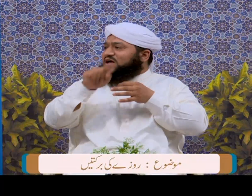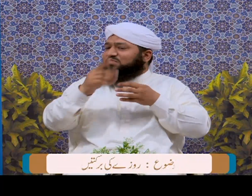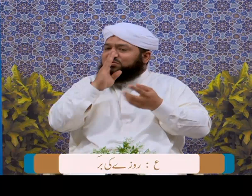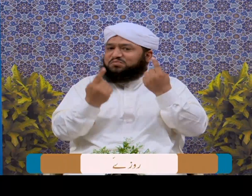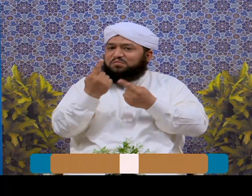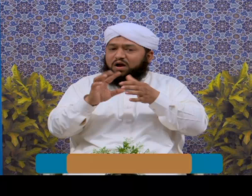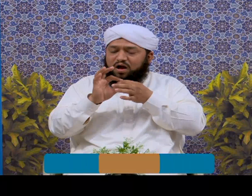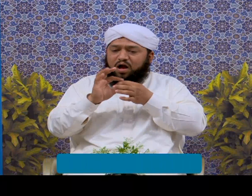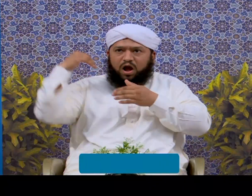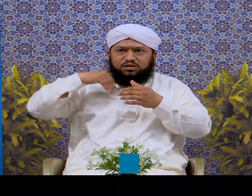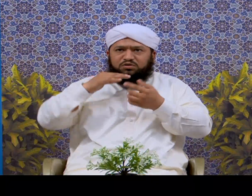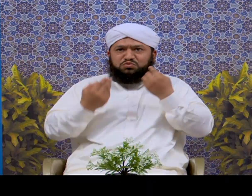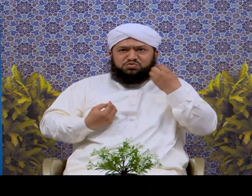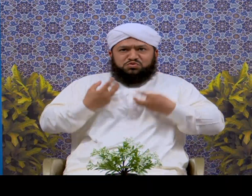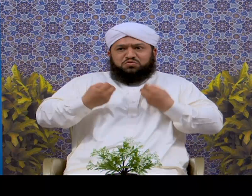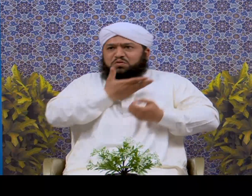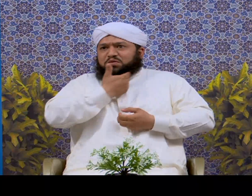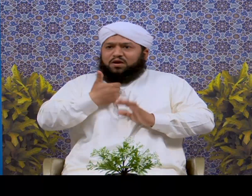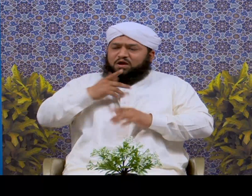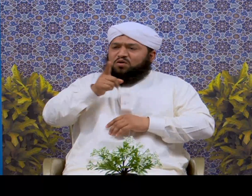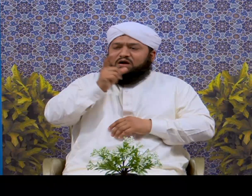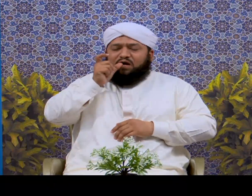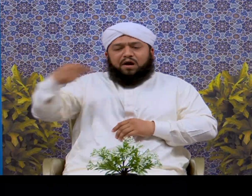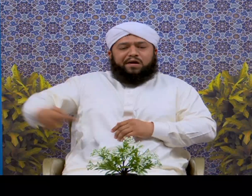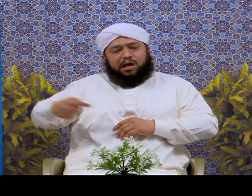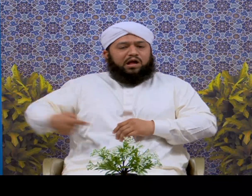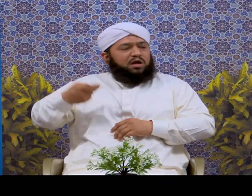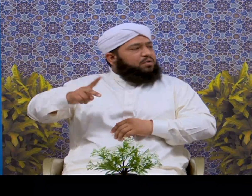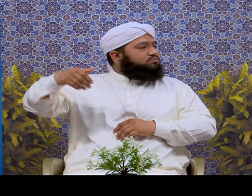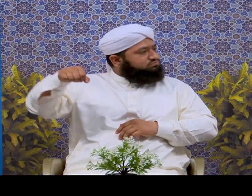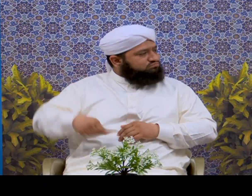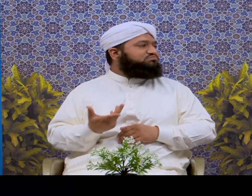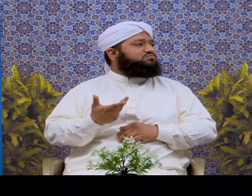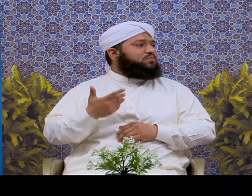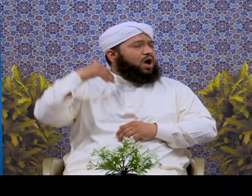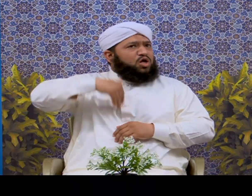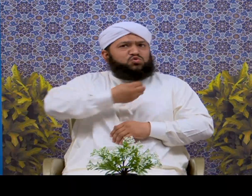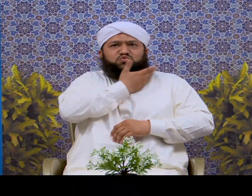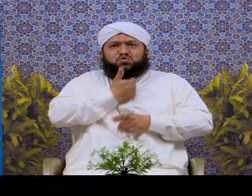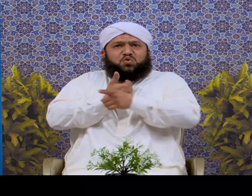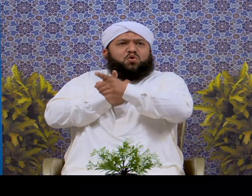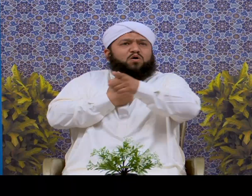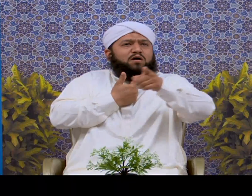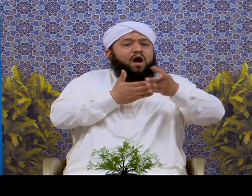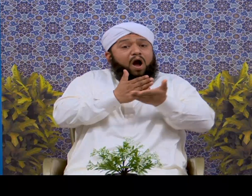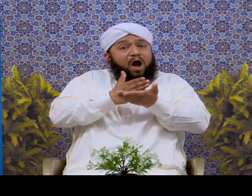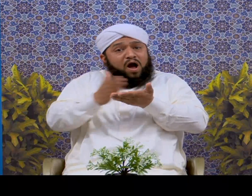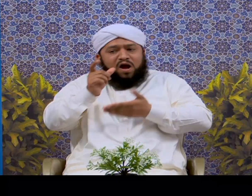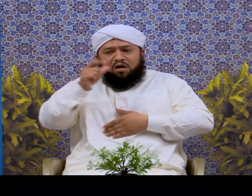آتا رہے گا اور ہمیں اللہ پاک سے دور کرتا رہے گا۔ اگر یہ خواہشات ہی ختم کر دی جائیں تو شیطان کا آنا جانا بند